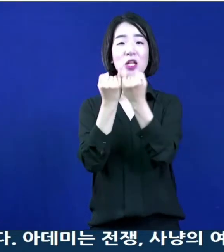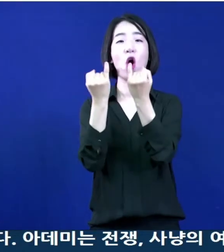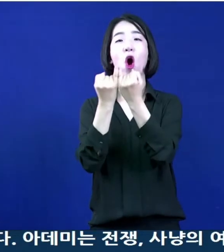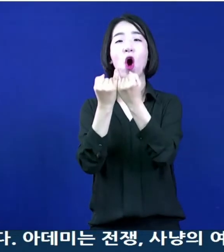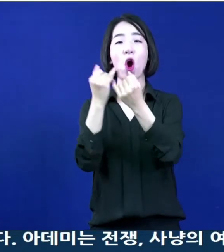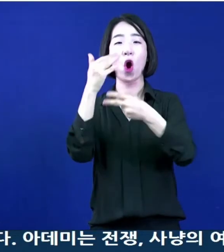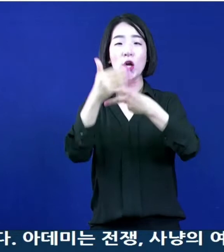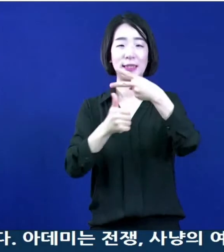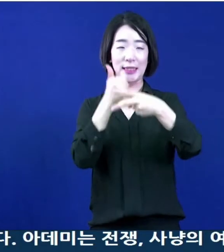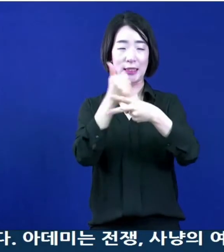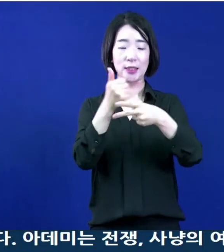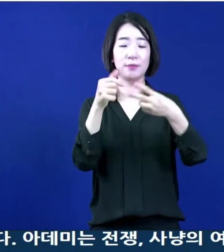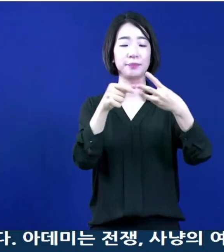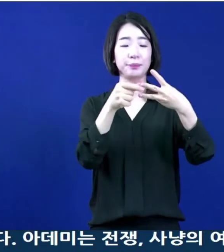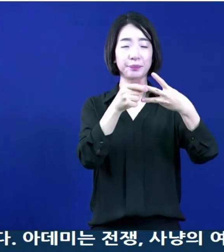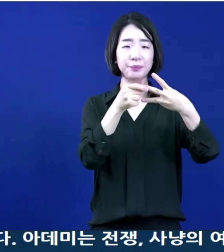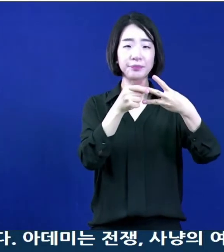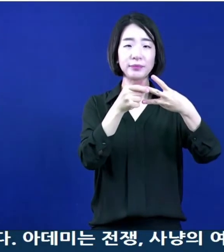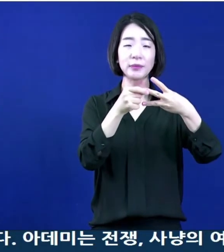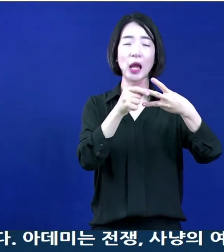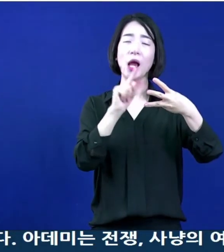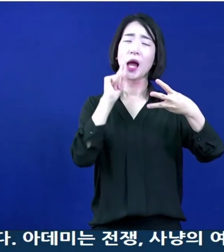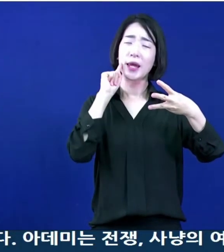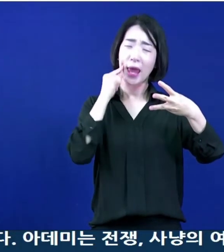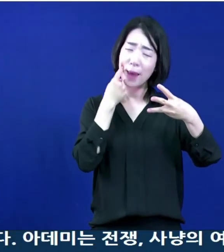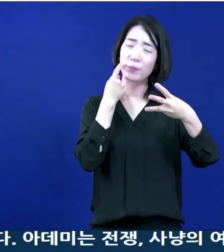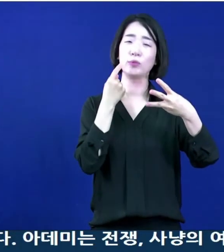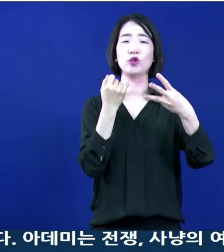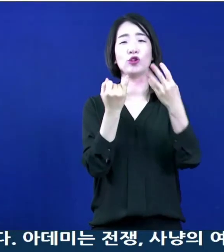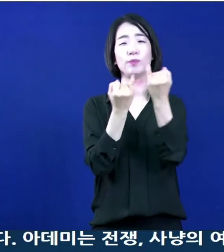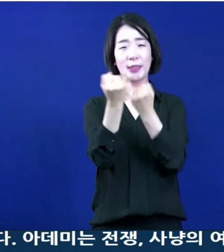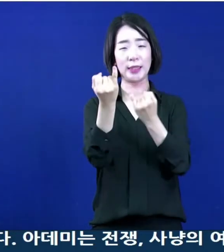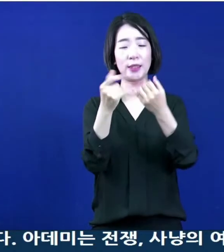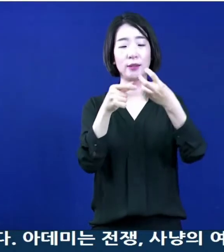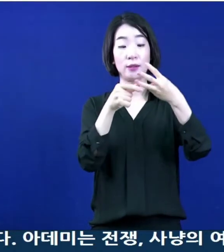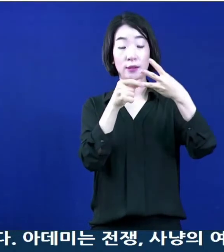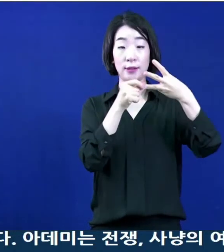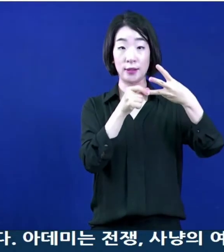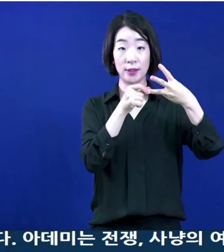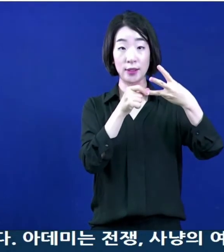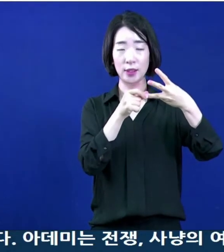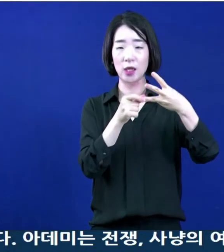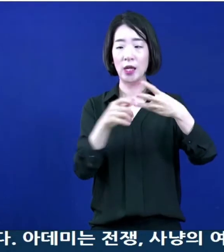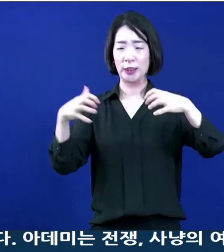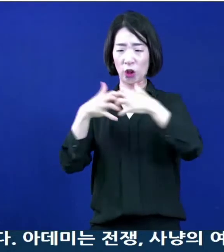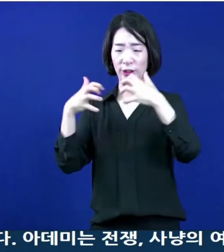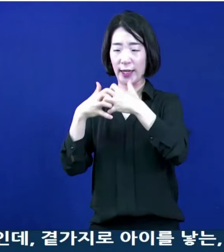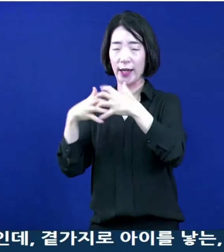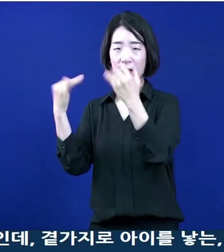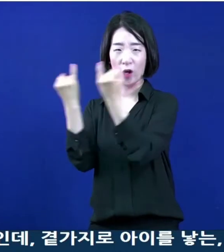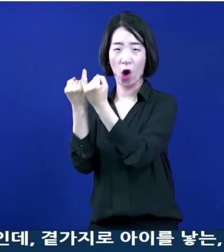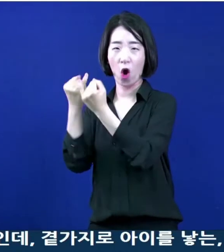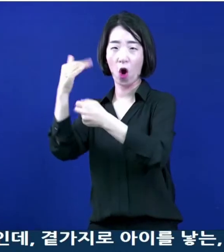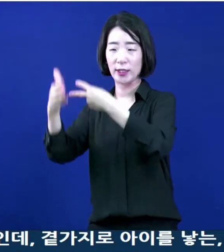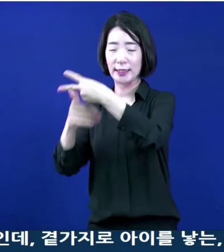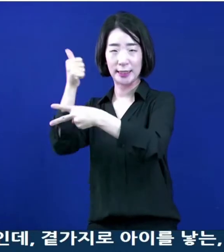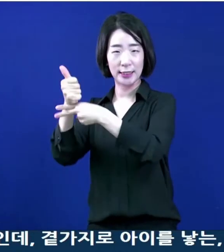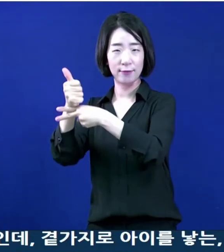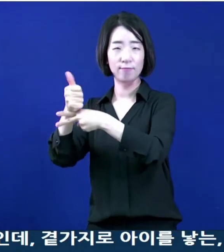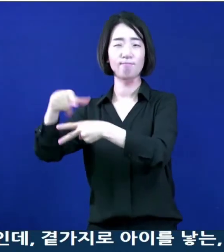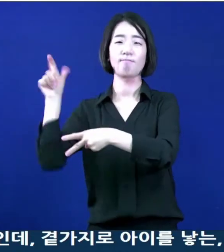달라요. 아프로디테는 비너스, 미의 여신이라면 아데미는 사냥, 전쟁 이런 여신이에요. 그러니까 굉장히 강력한